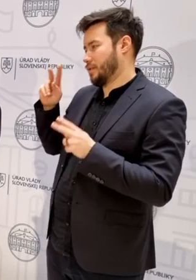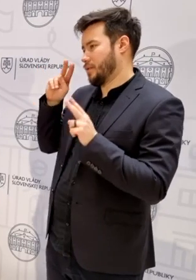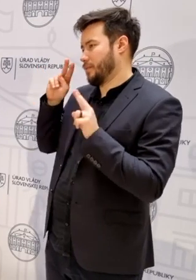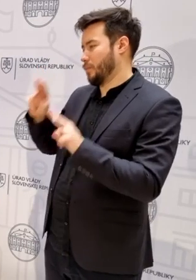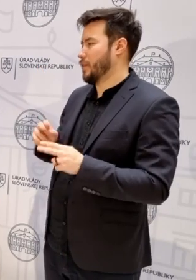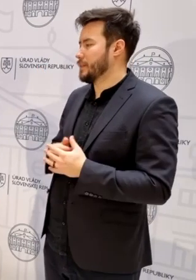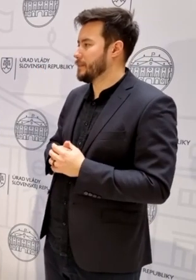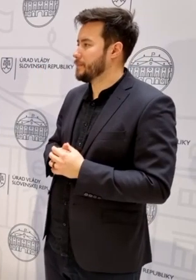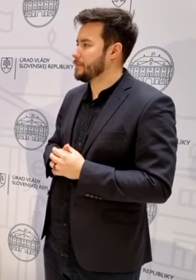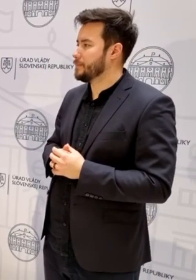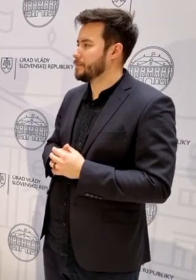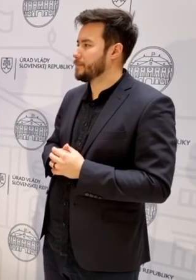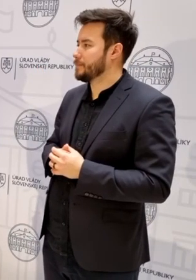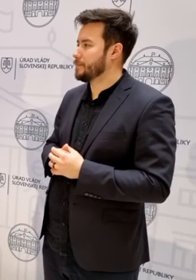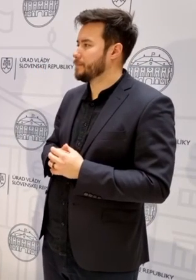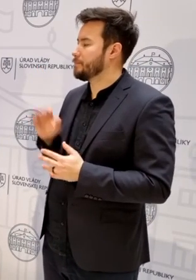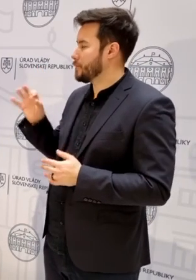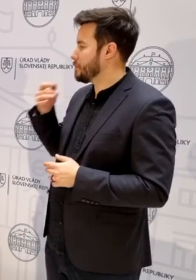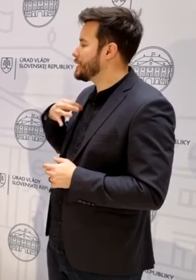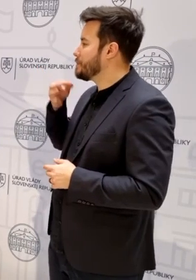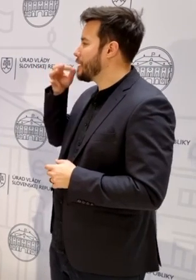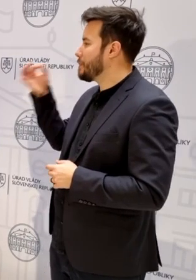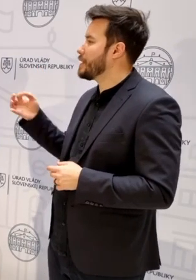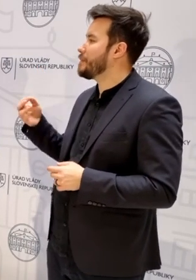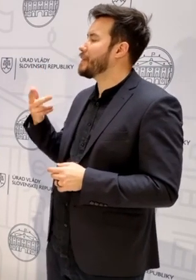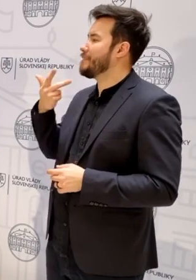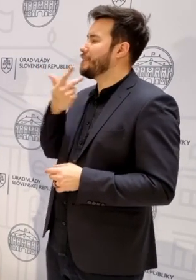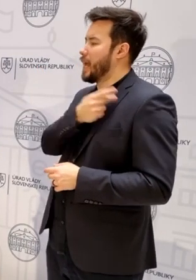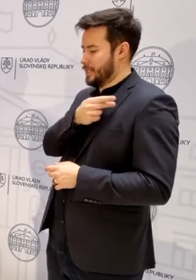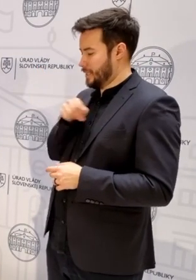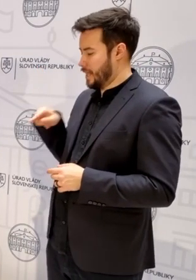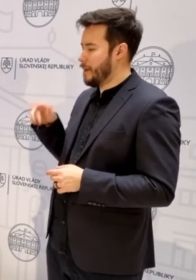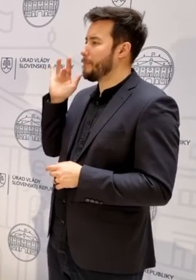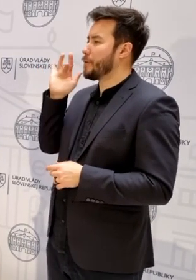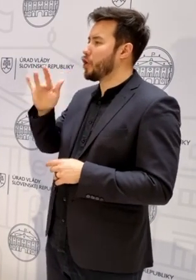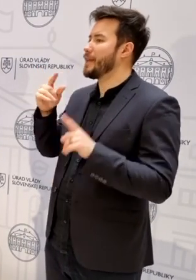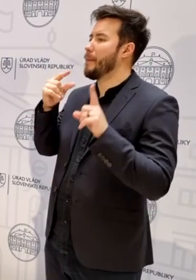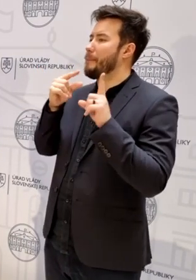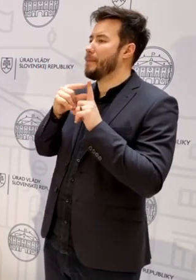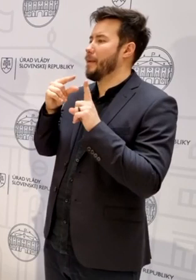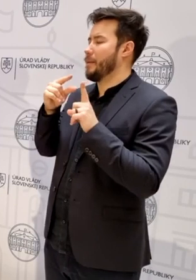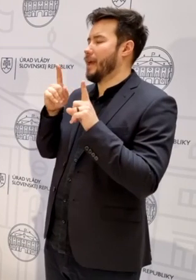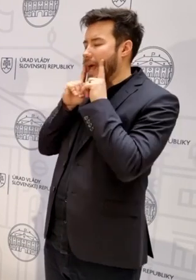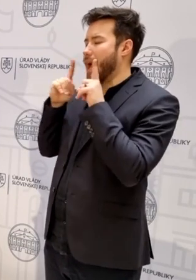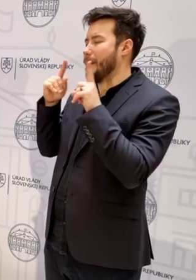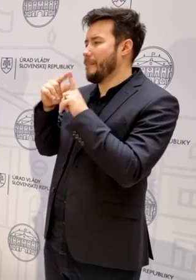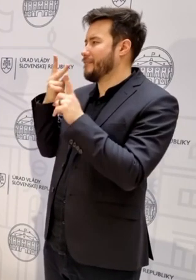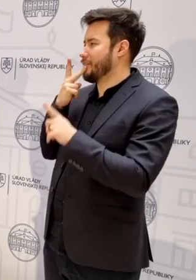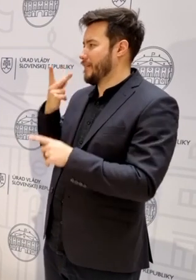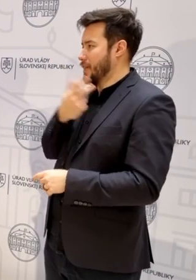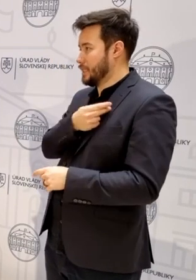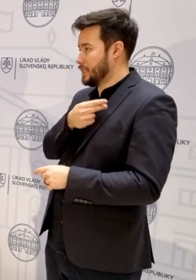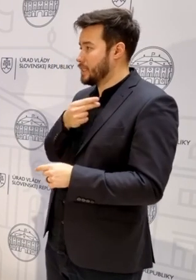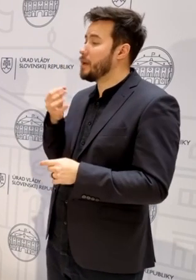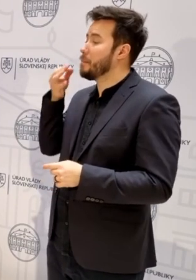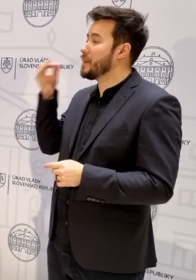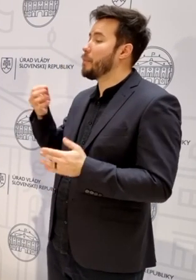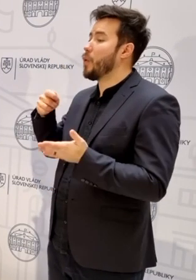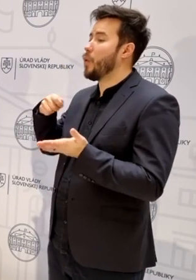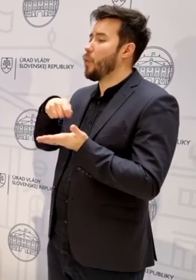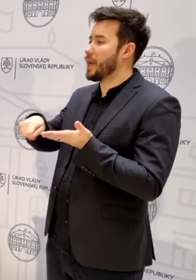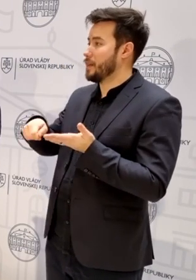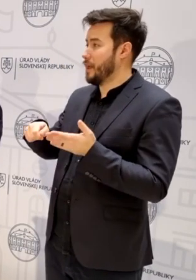otázku mám, čo sa týka tej vakcíny, úhrady vakcíny proti tomu papilovírusu. Áno. To má nejaké obmedzenia, že to bude len do nejakého určitého